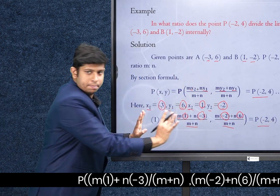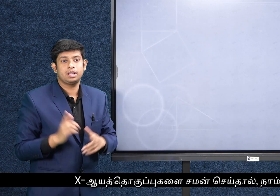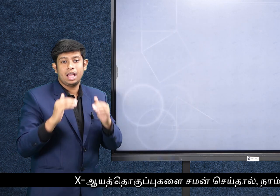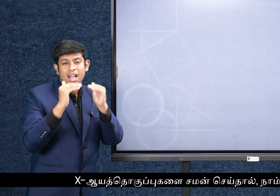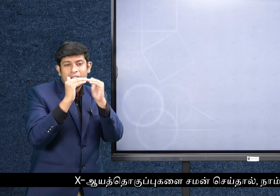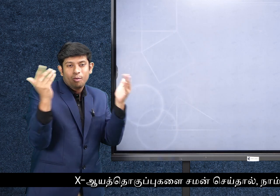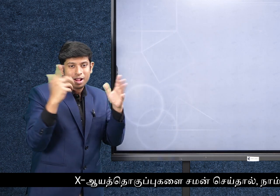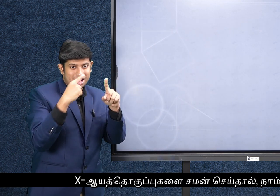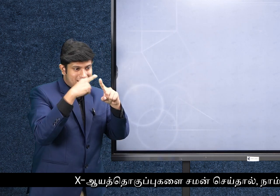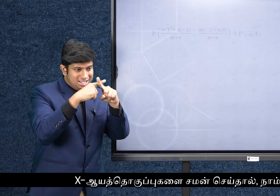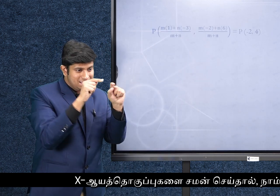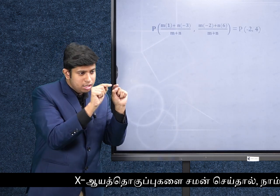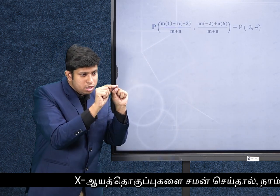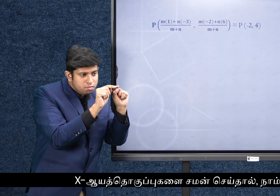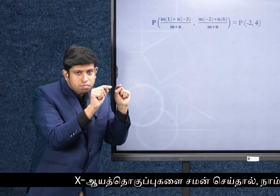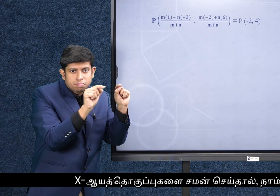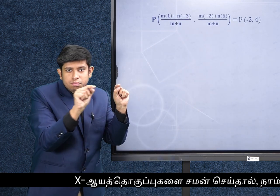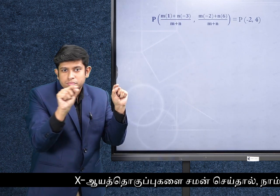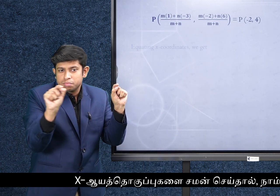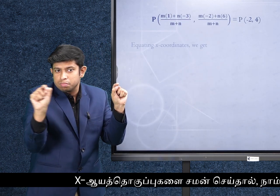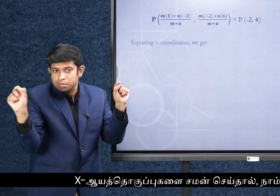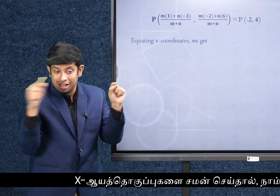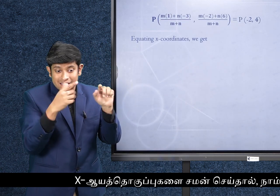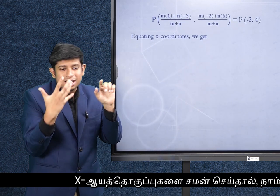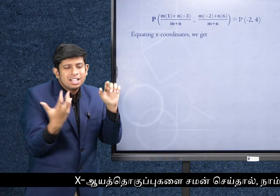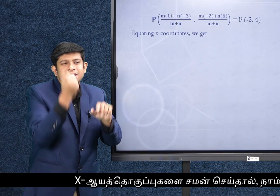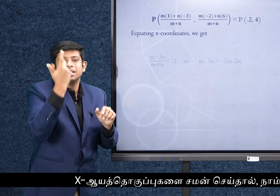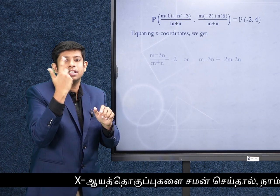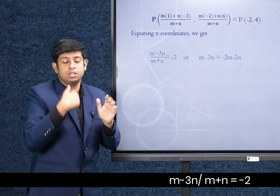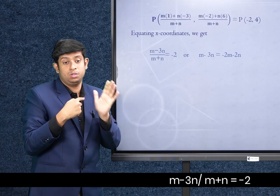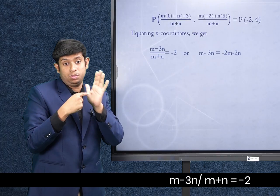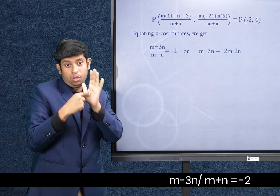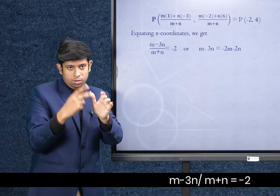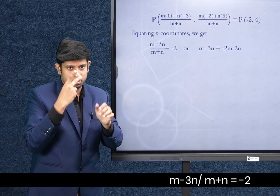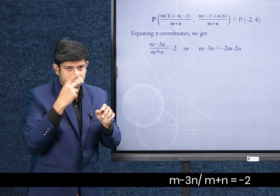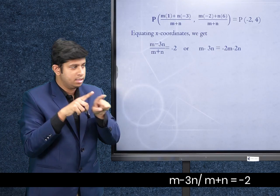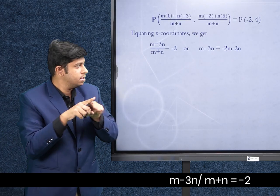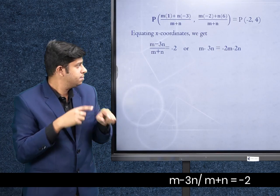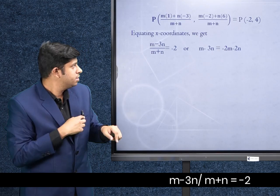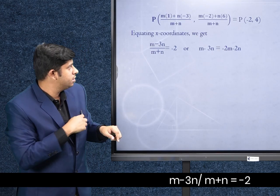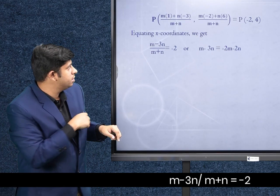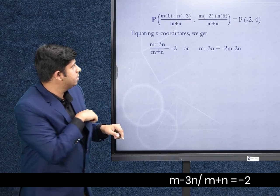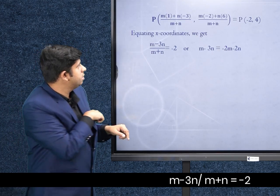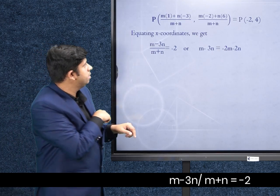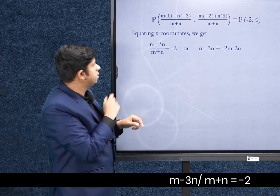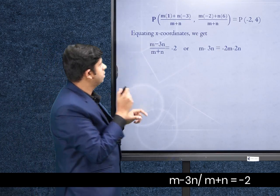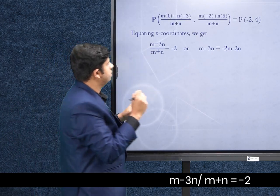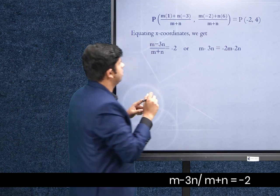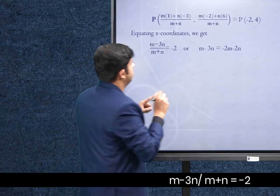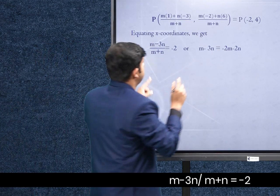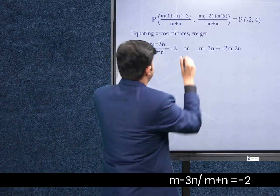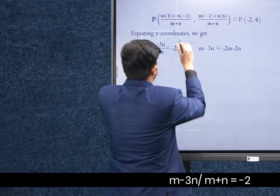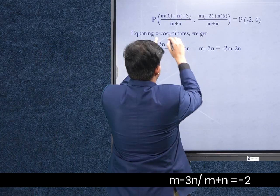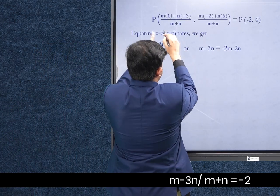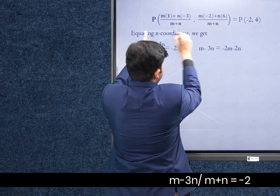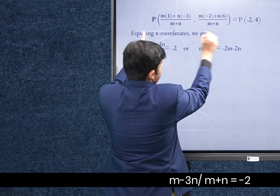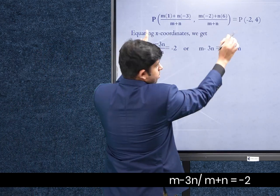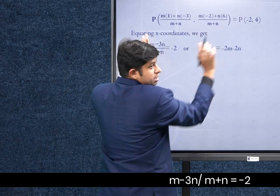எக்ஸ் ஆயத்தொகுப்புகளை சமன் செய்தால் நாம் பெறுகிறோம் எம் கழித்தல் 3n கீழ்க்கோடு எம் கூட்டல் n